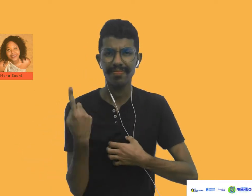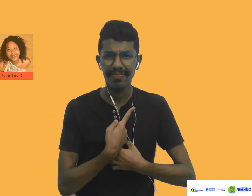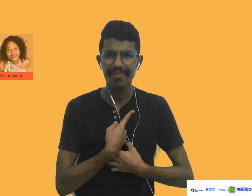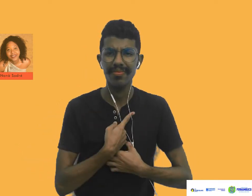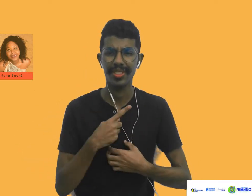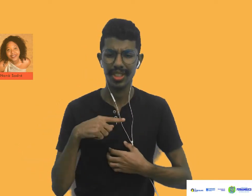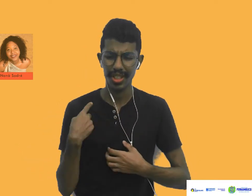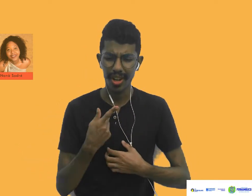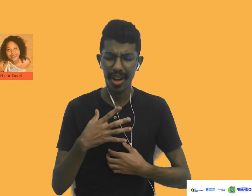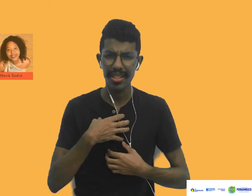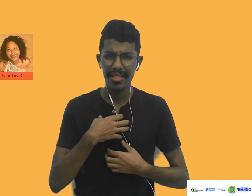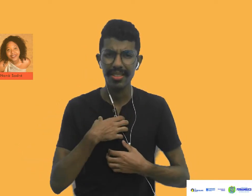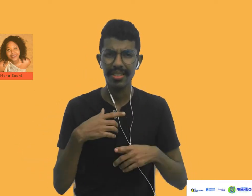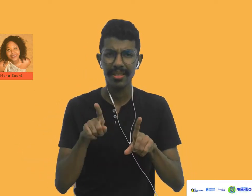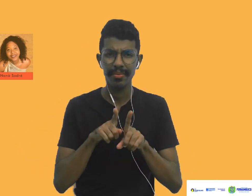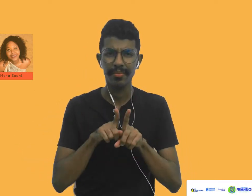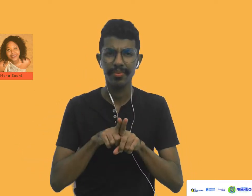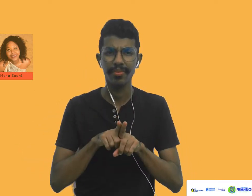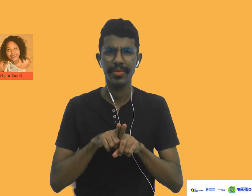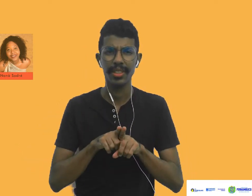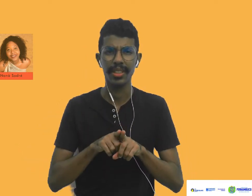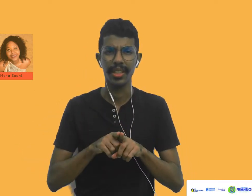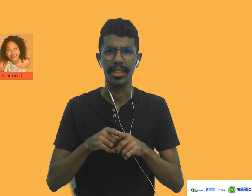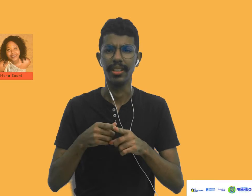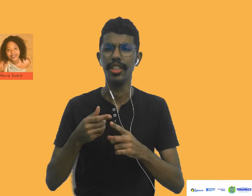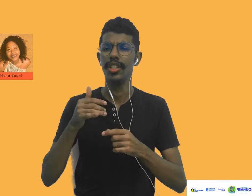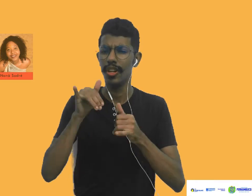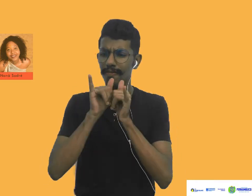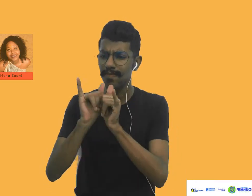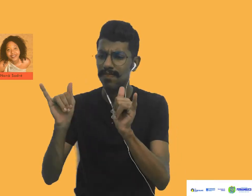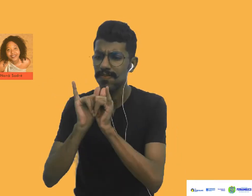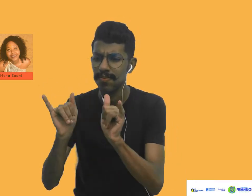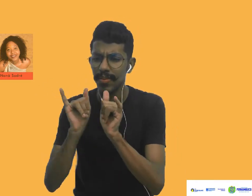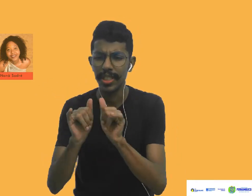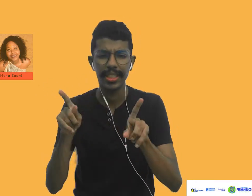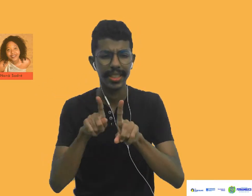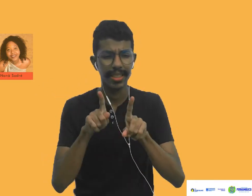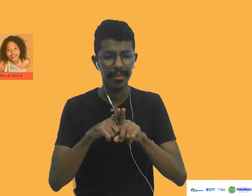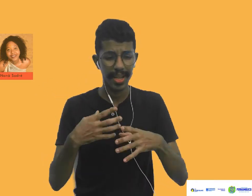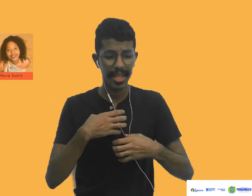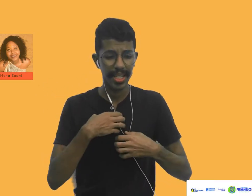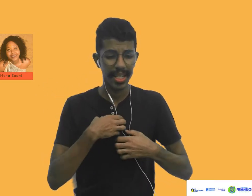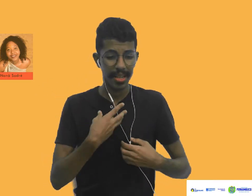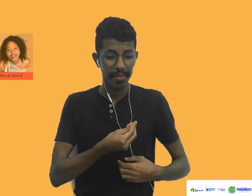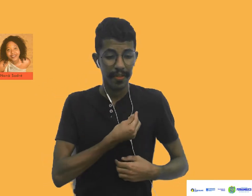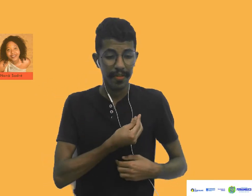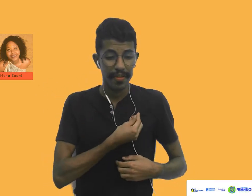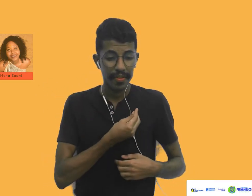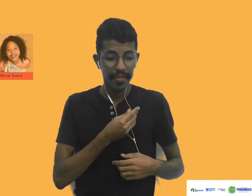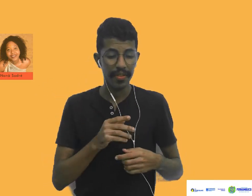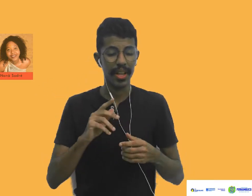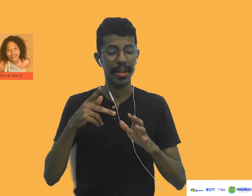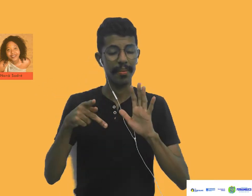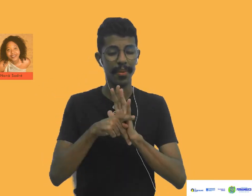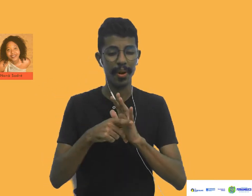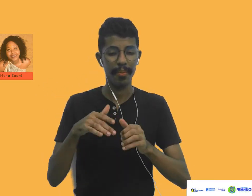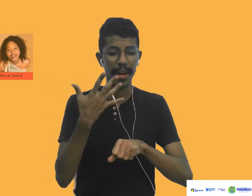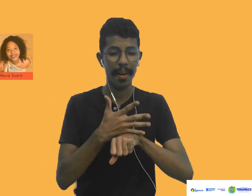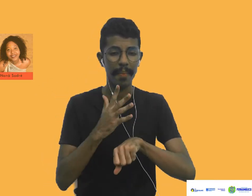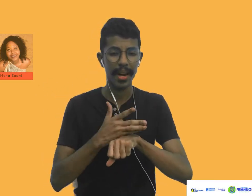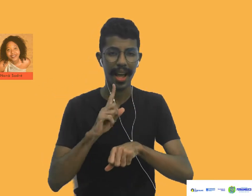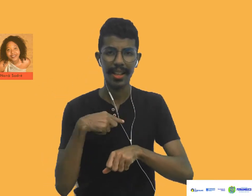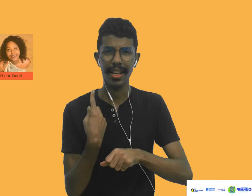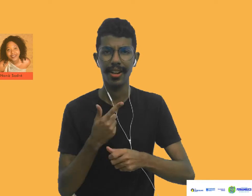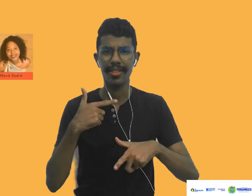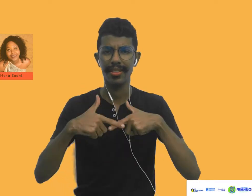denunciamos, visibilizamos também ele nas nossas práticas e nos nossos trabalhos. E nós